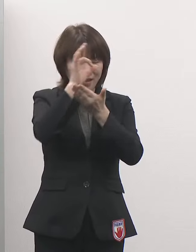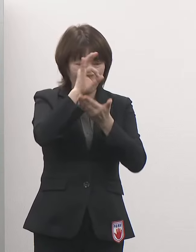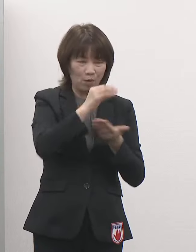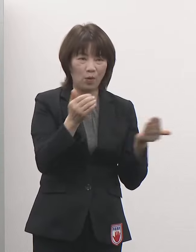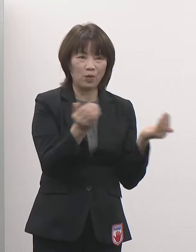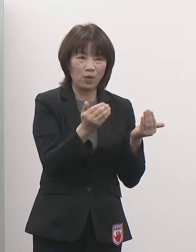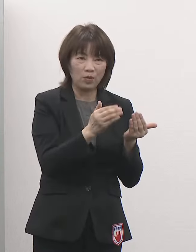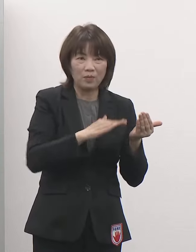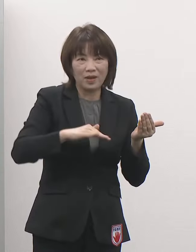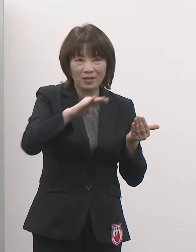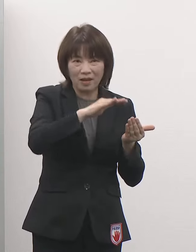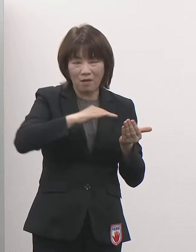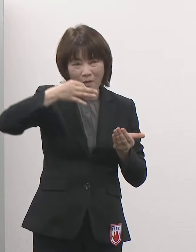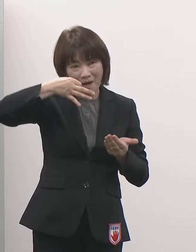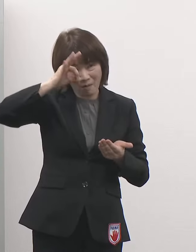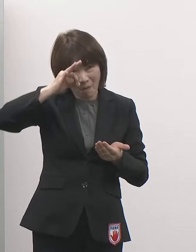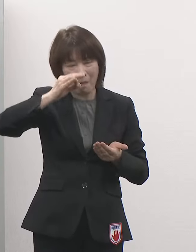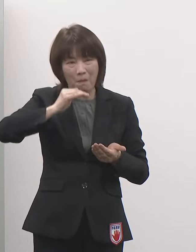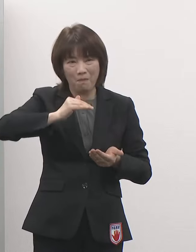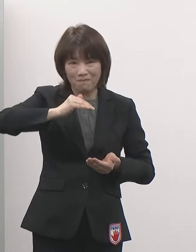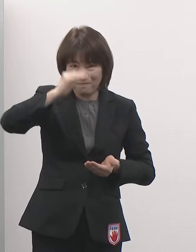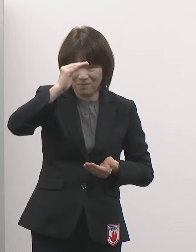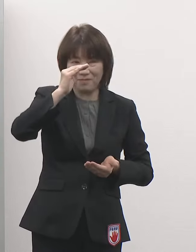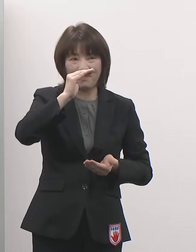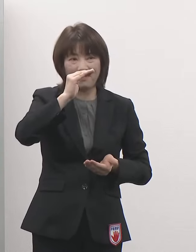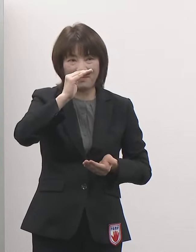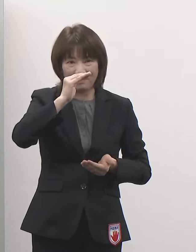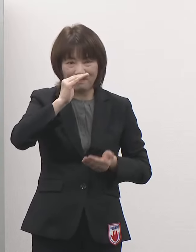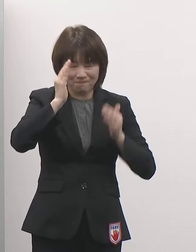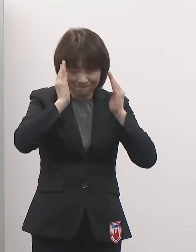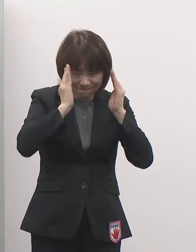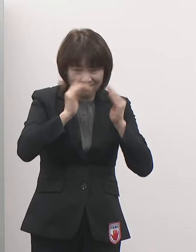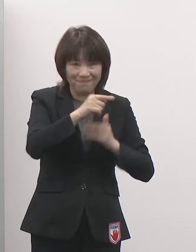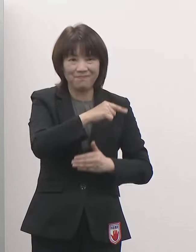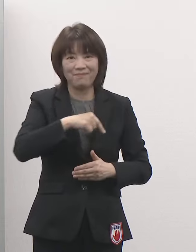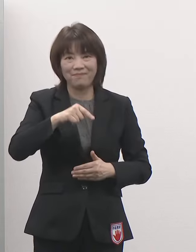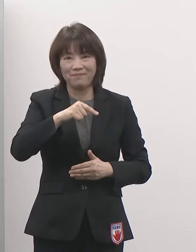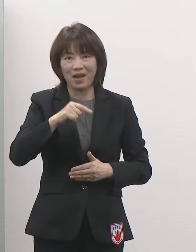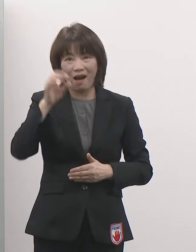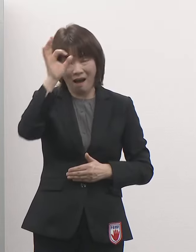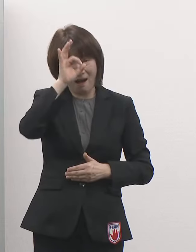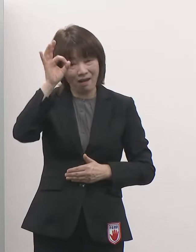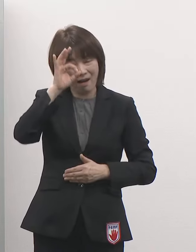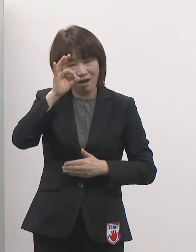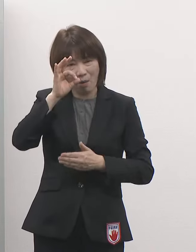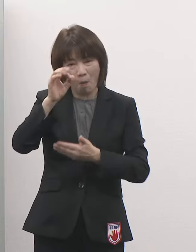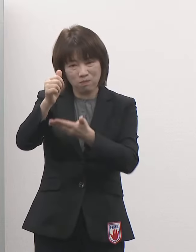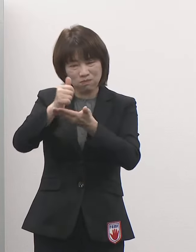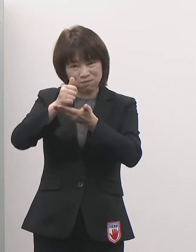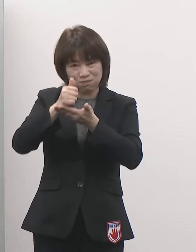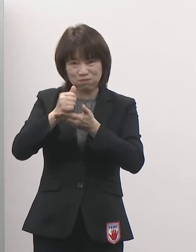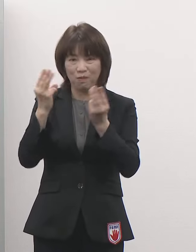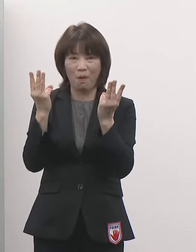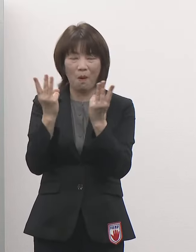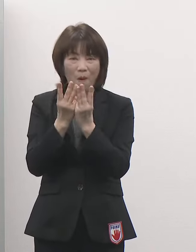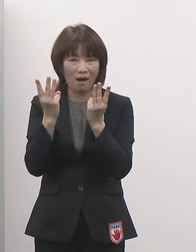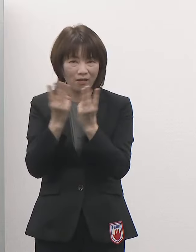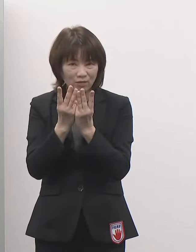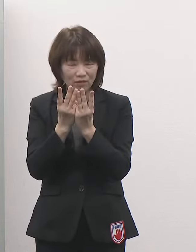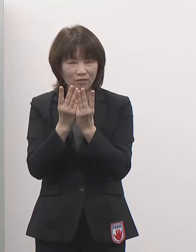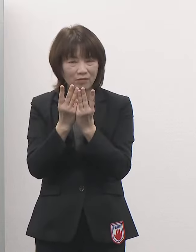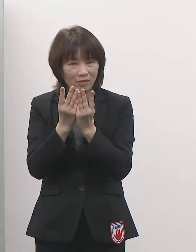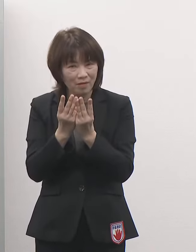て、くださっている、いておりですね、まあ、観光の入り込み客数は、下がっておりますが、単価は上